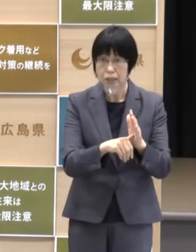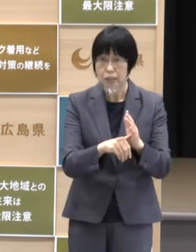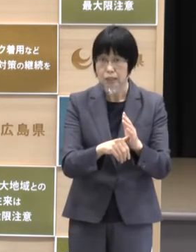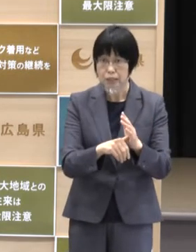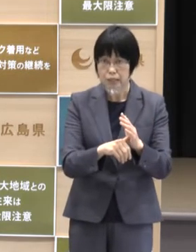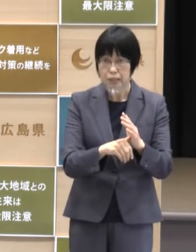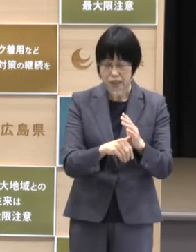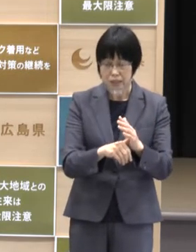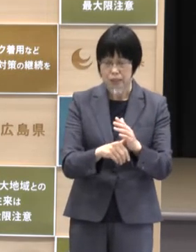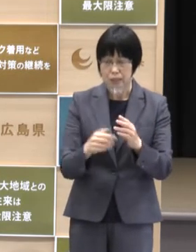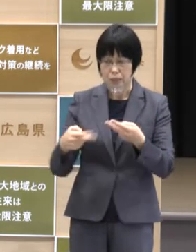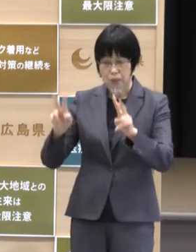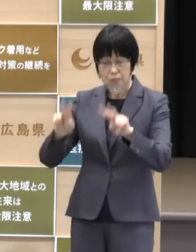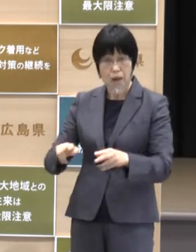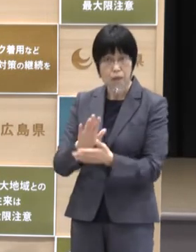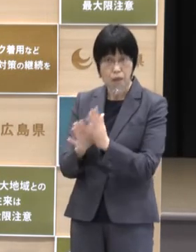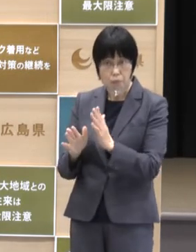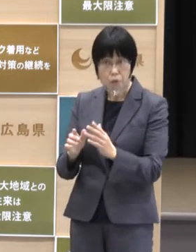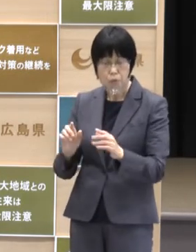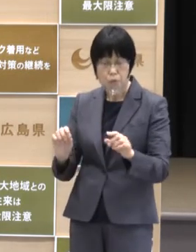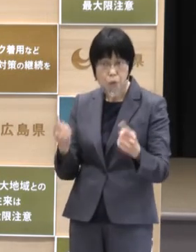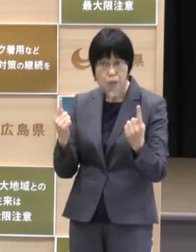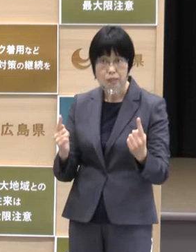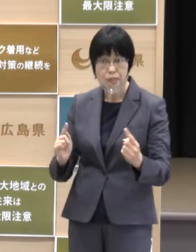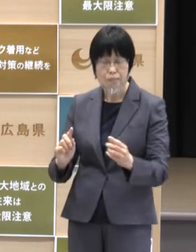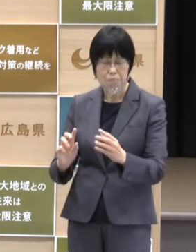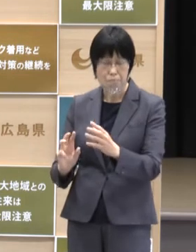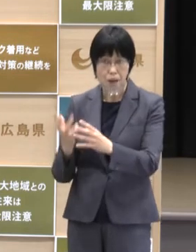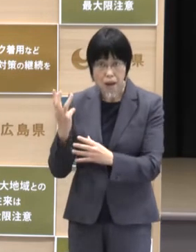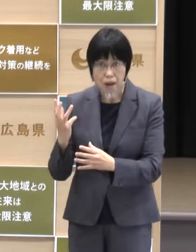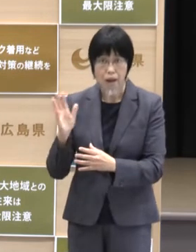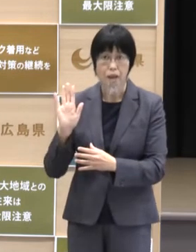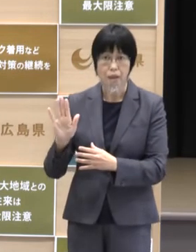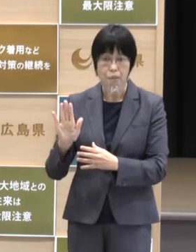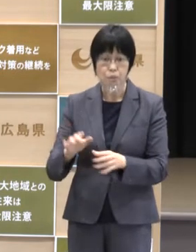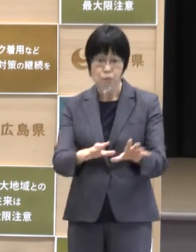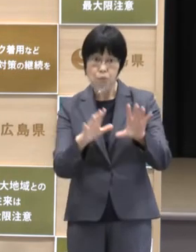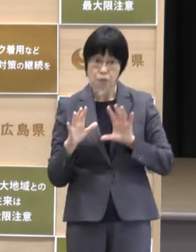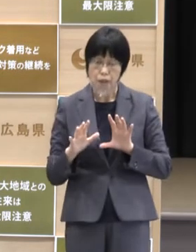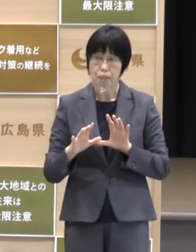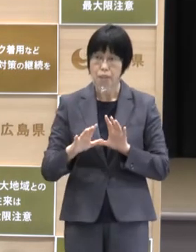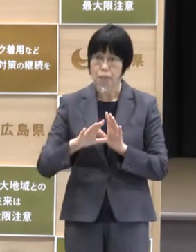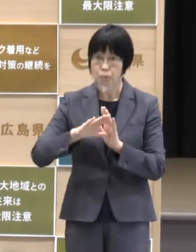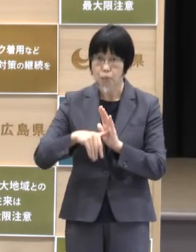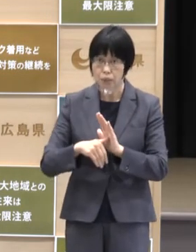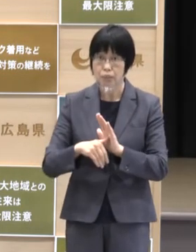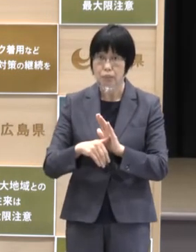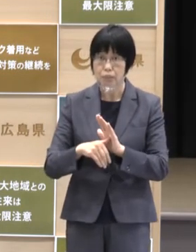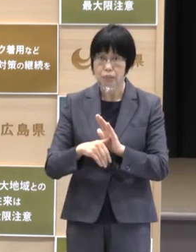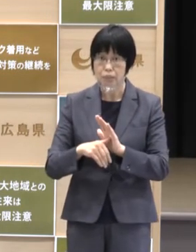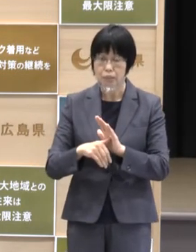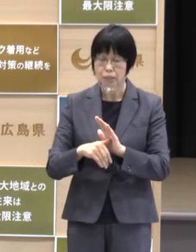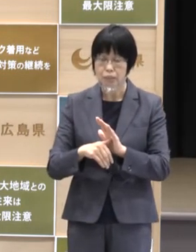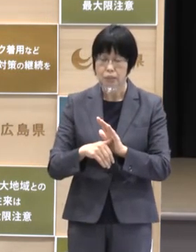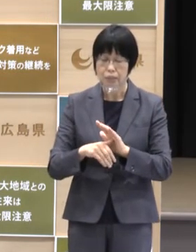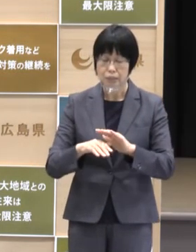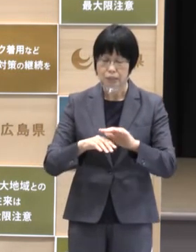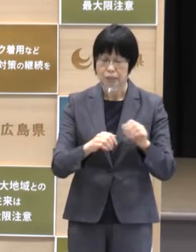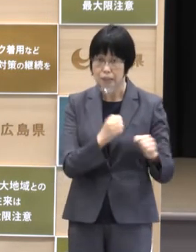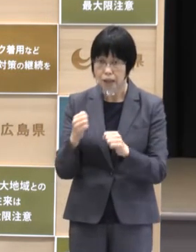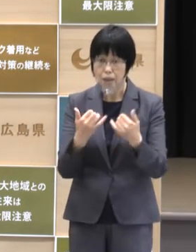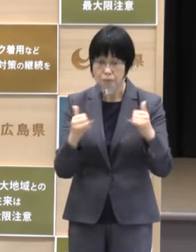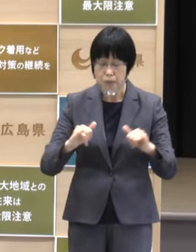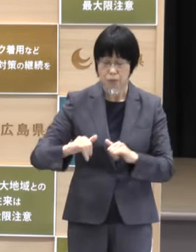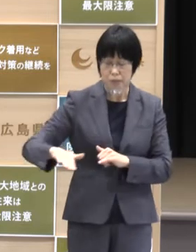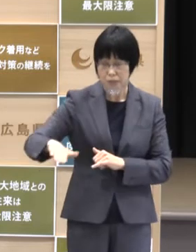県が同時に被災するような場合には、受け入れ、避難民を全員